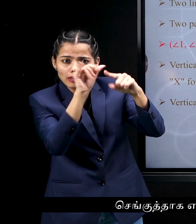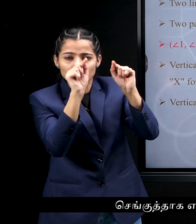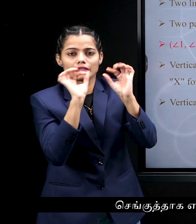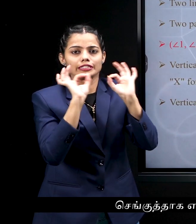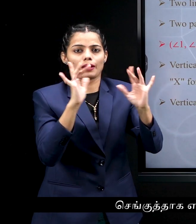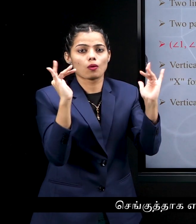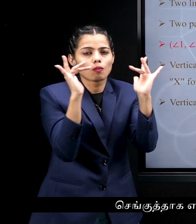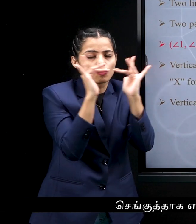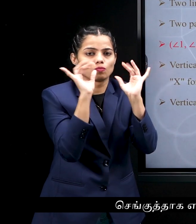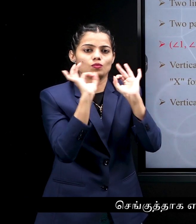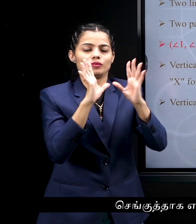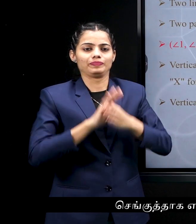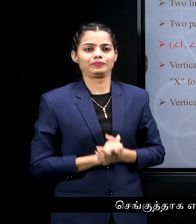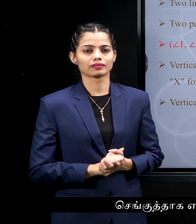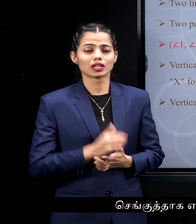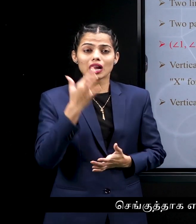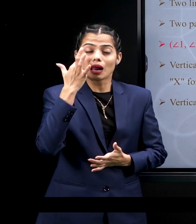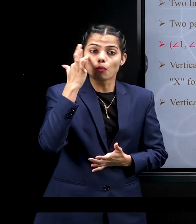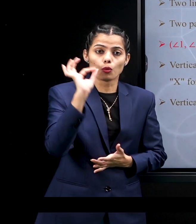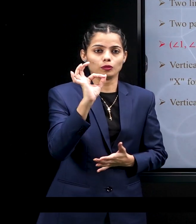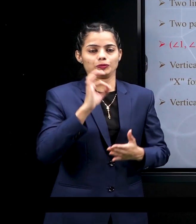எதிர்கோணங்கள் என்றும் அழைக்கப்படுகின்றன. முக்கிய குறிப்புகள்: